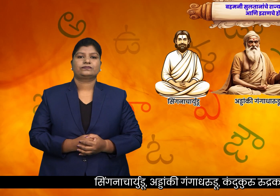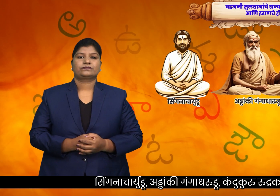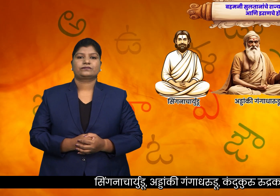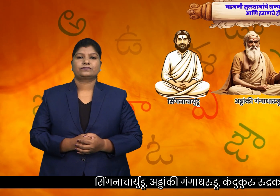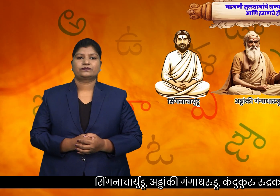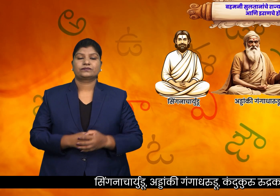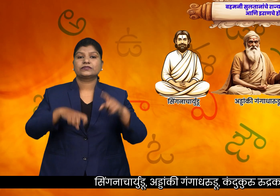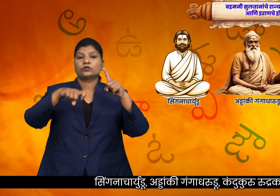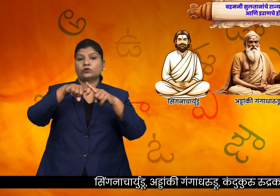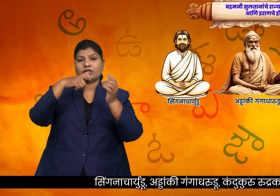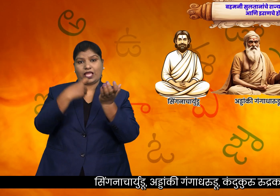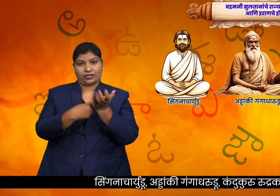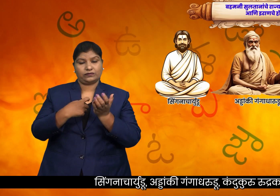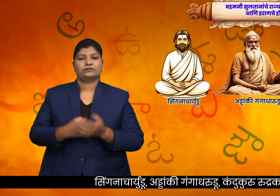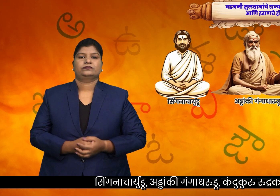कंदुकूरू रुद्रकवी